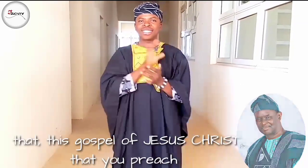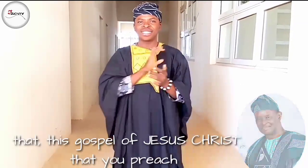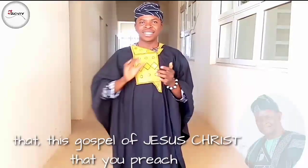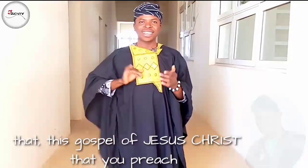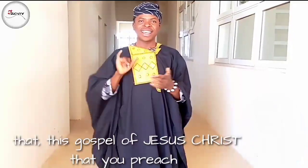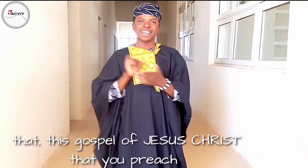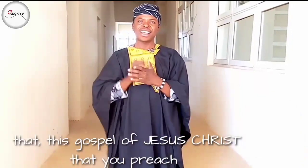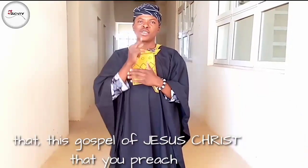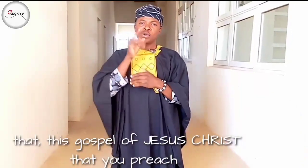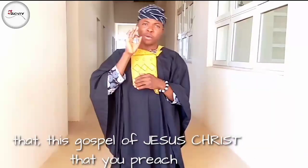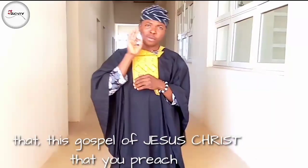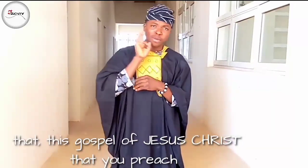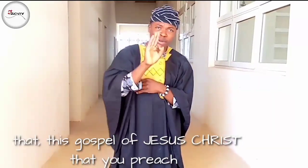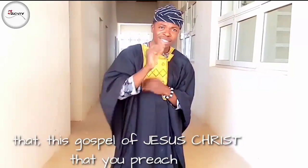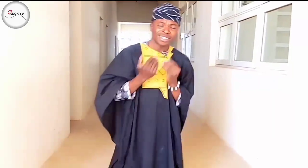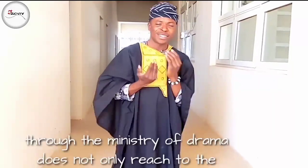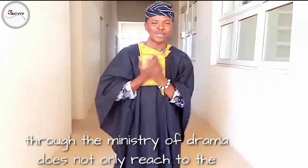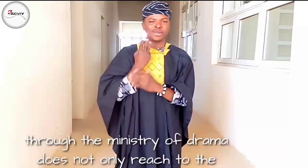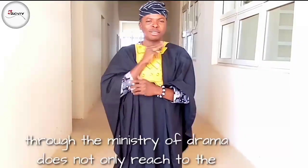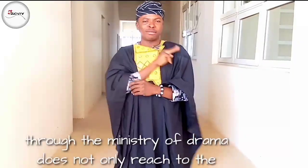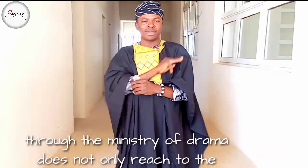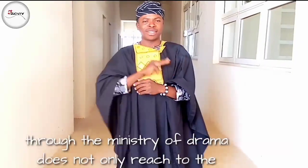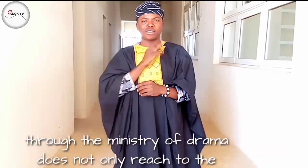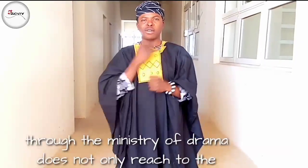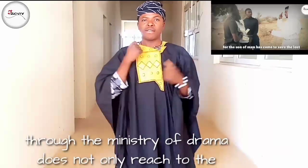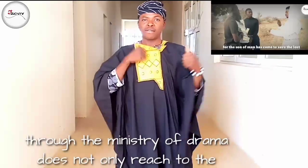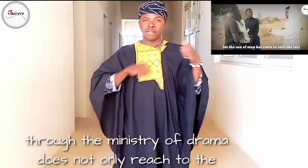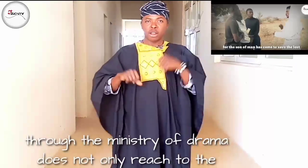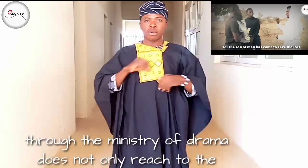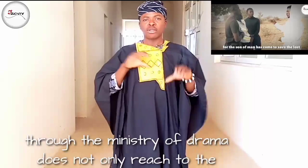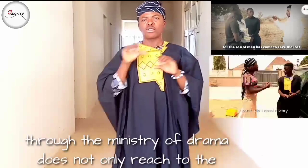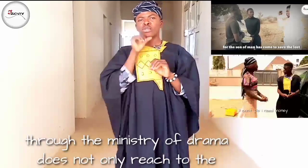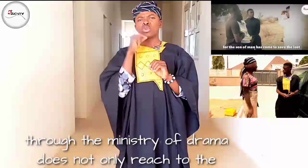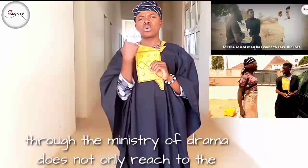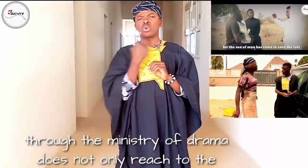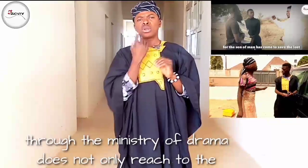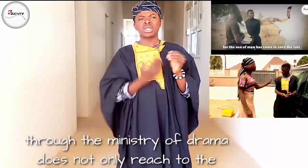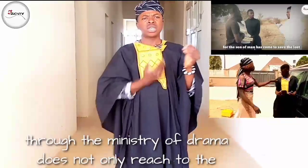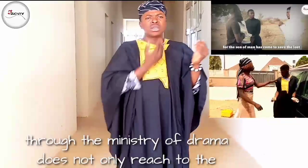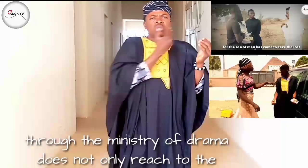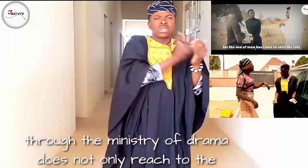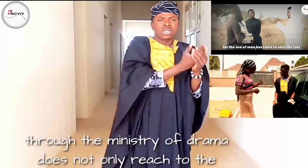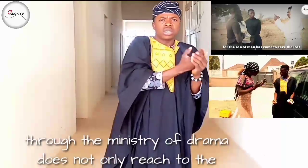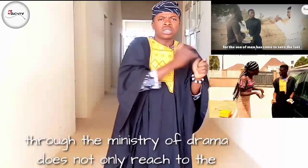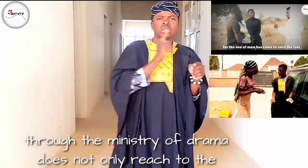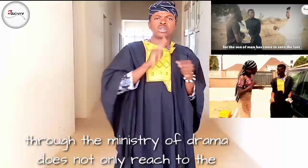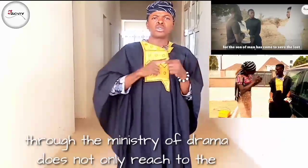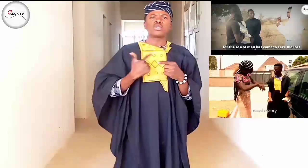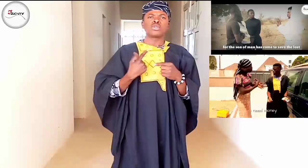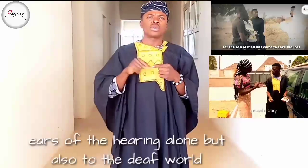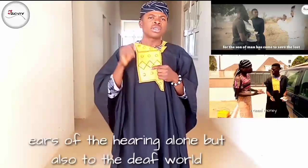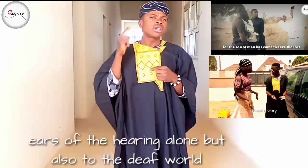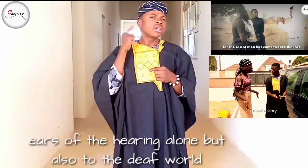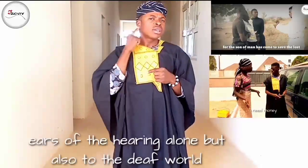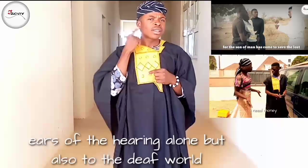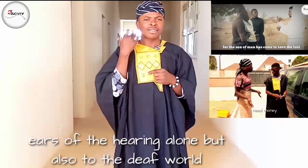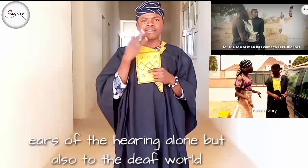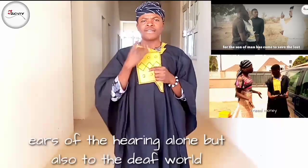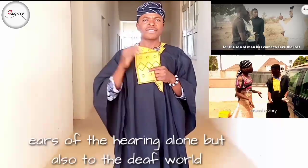Jesus Christ that you preach through the ministry of drama, does not only reach to the ears of